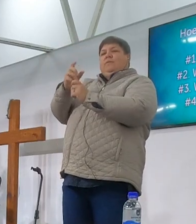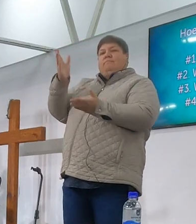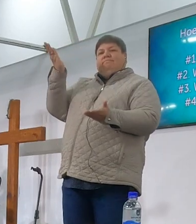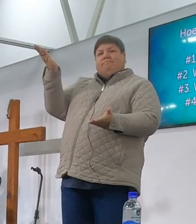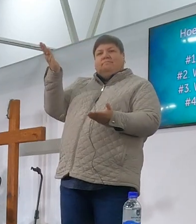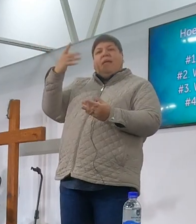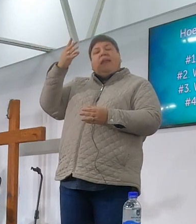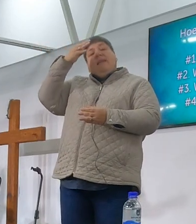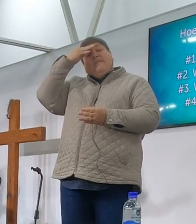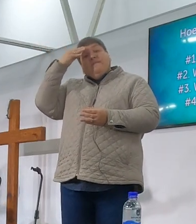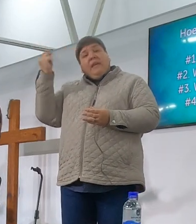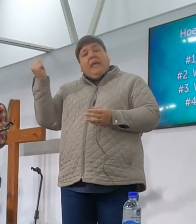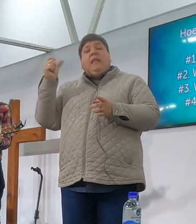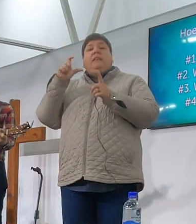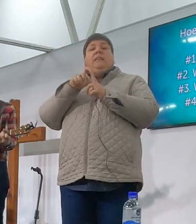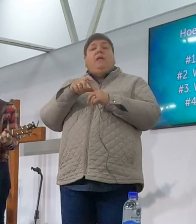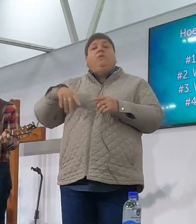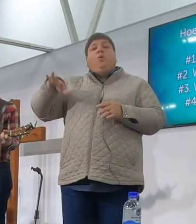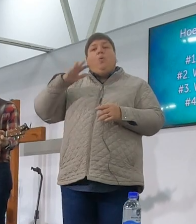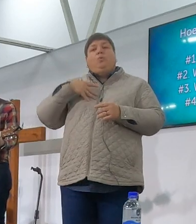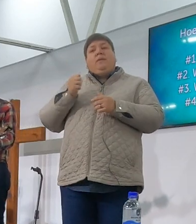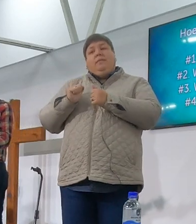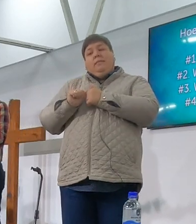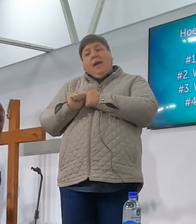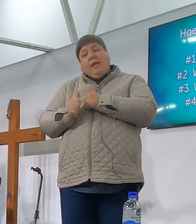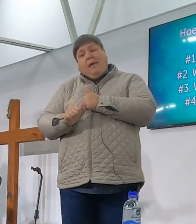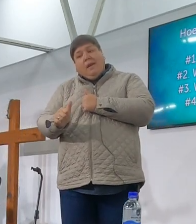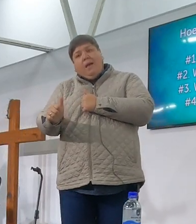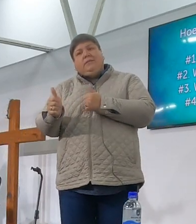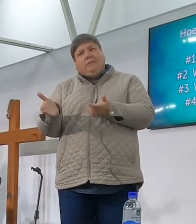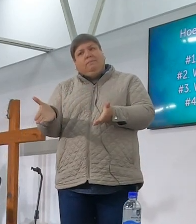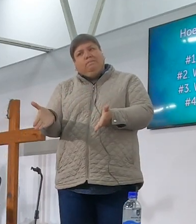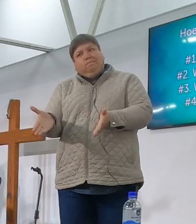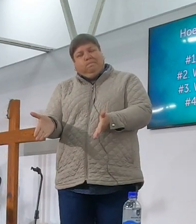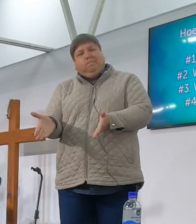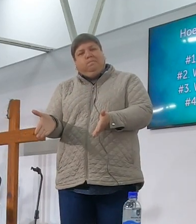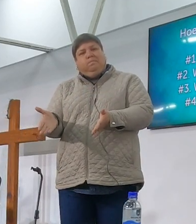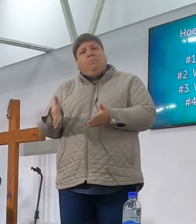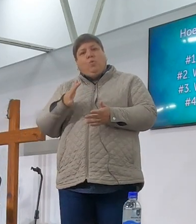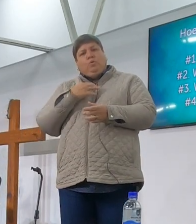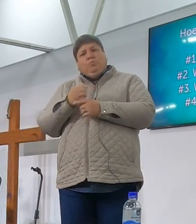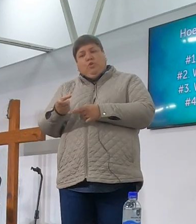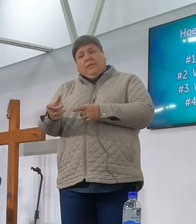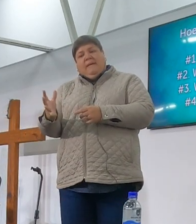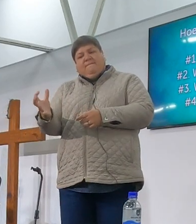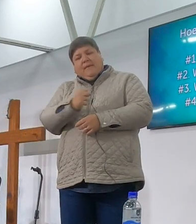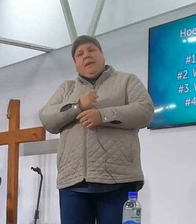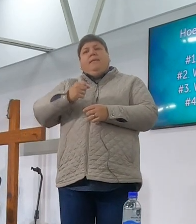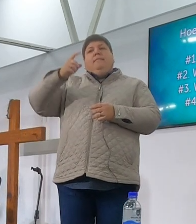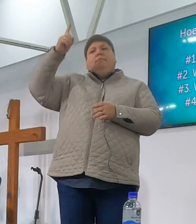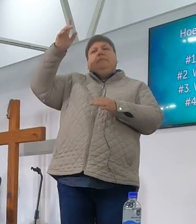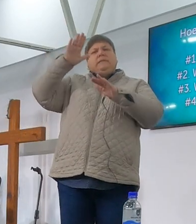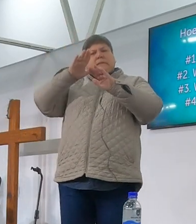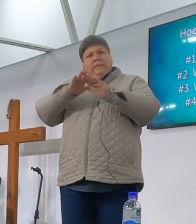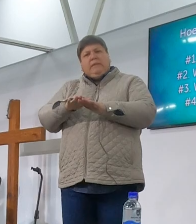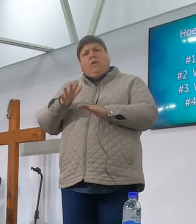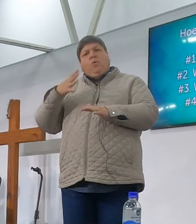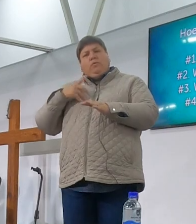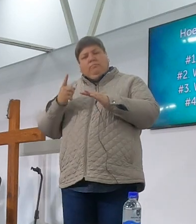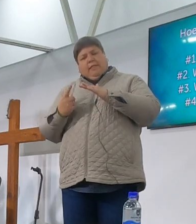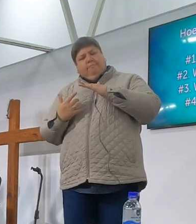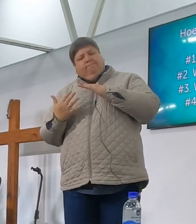en vergeet dat eintlik het ons die volgende generasie klaar hier en ons moet hulle wen vir U. Kom seën vir ons vanoggend met daai